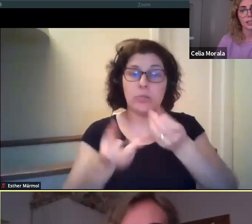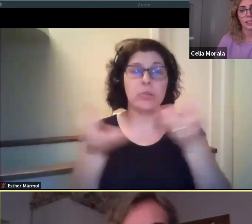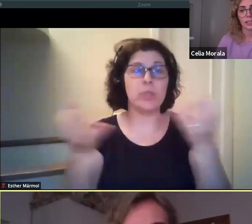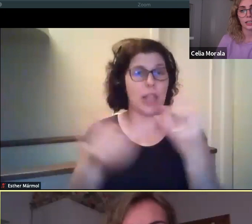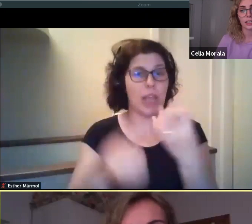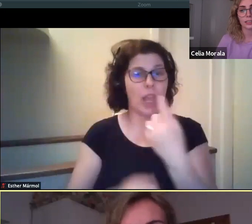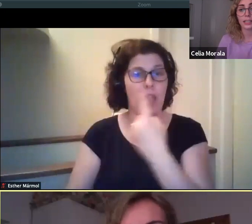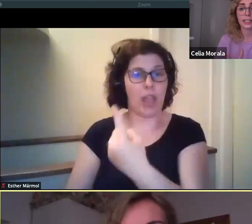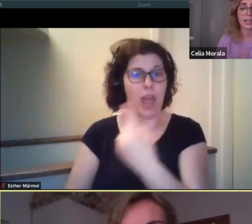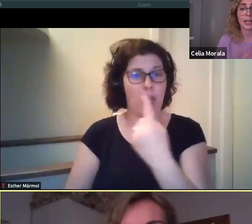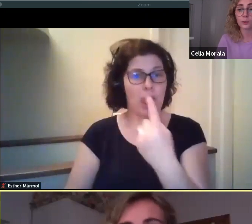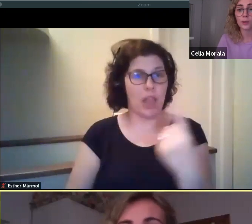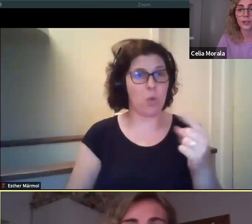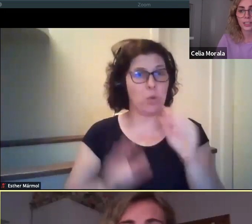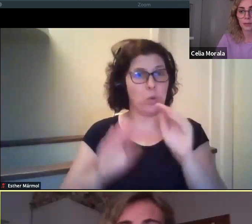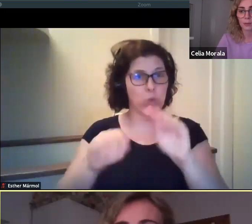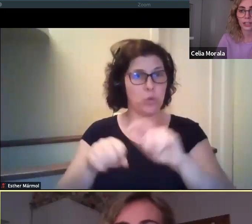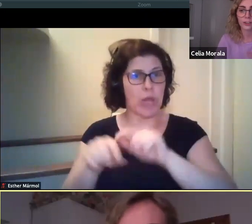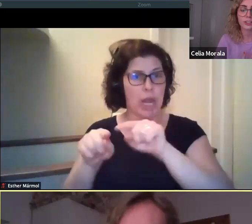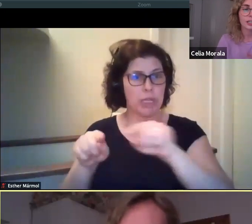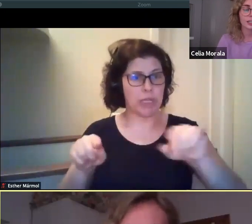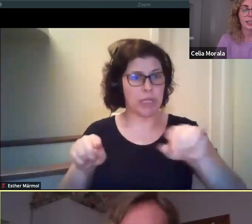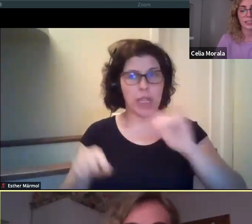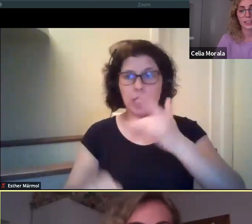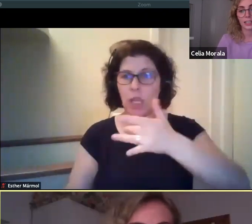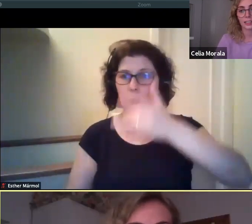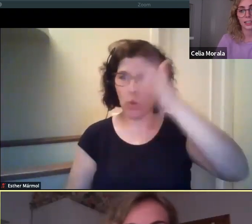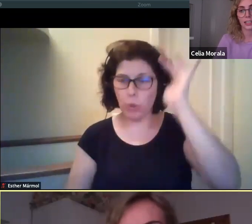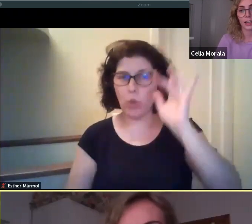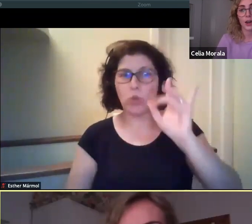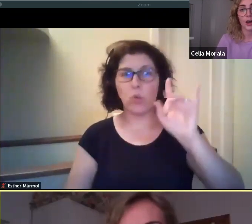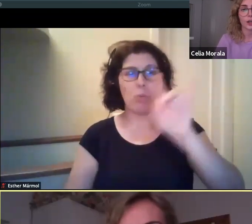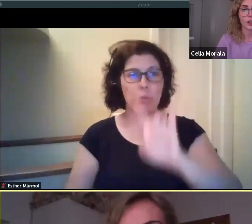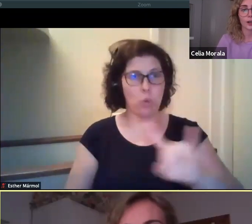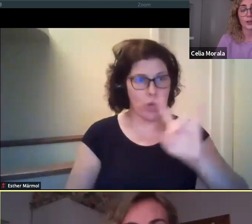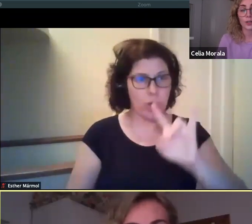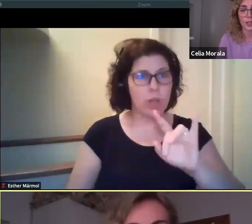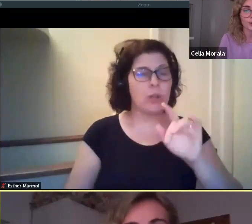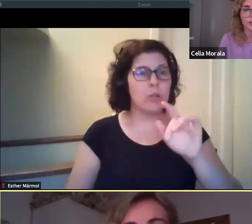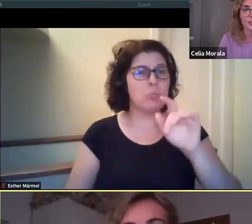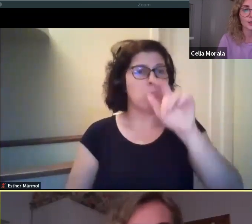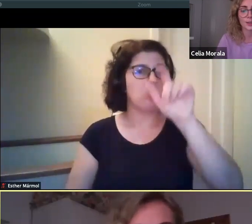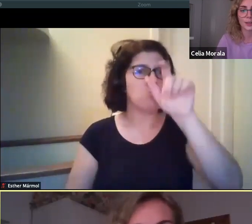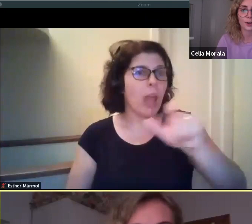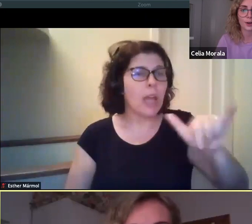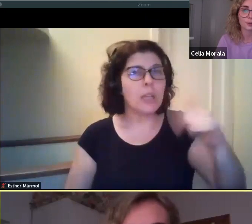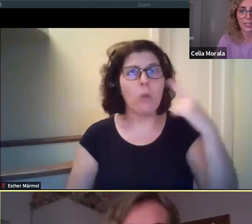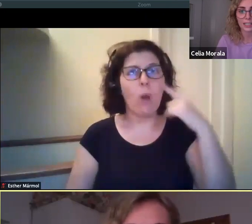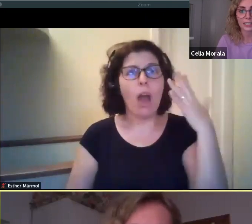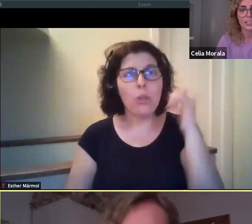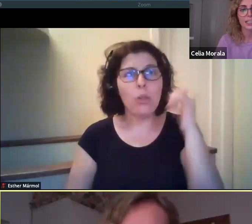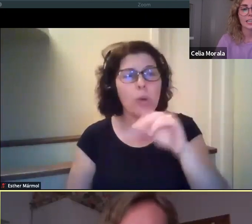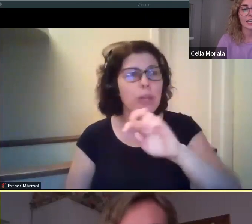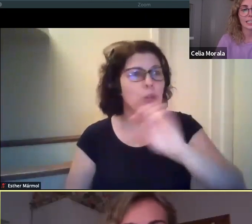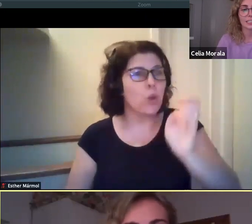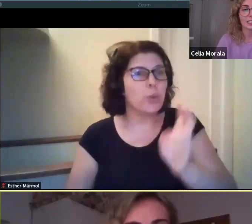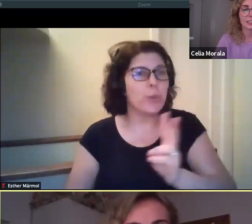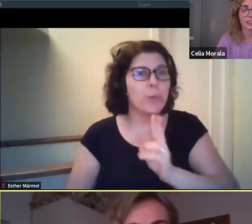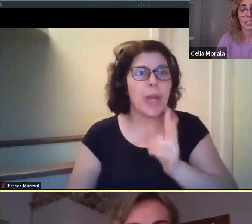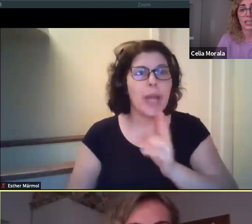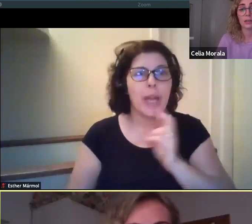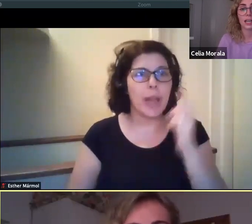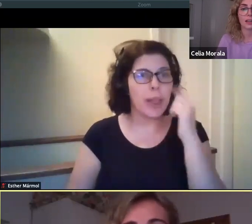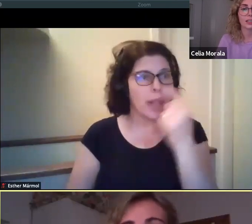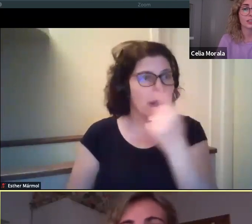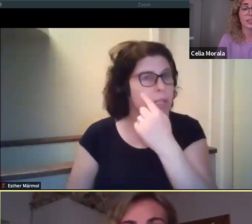características que tiene, que hay rubios, que hay morenos, que hay gente que tiene los ojos azules y otros los ojos verdes, que hay gente que